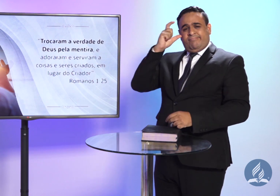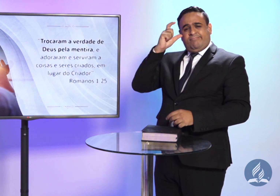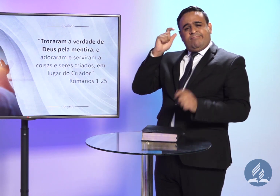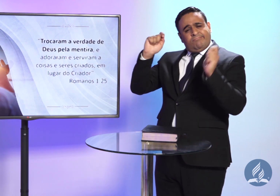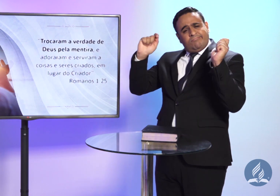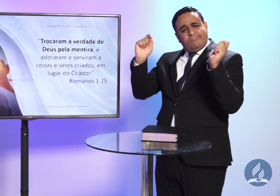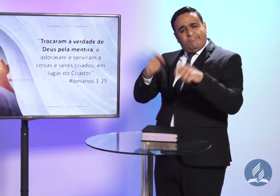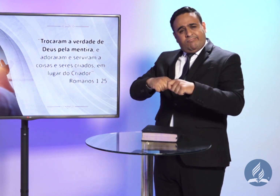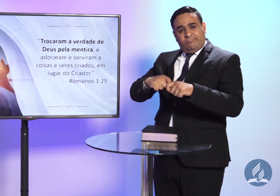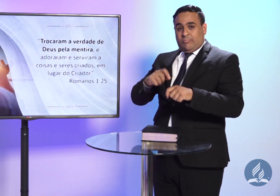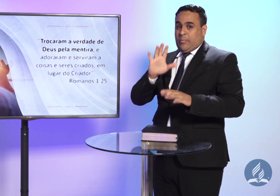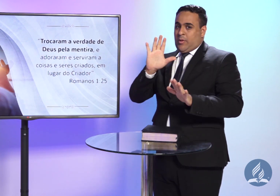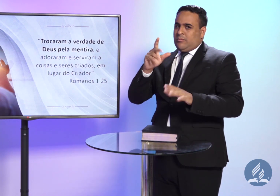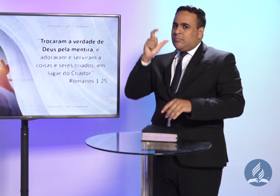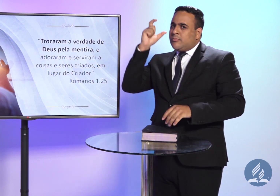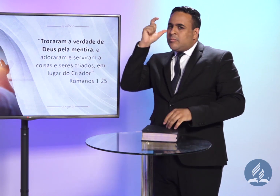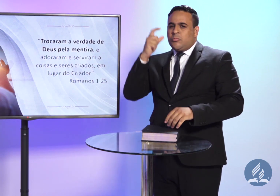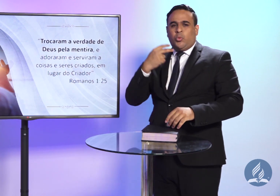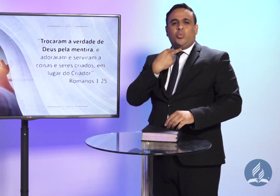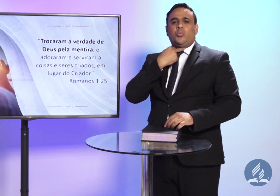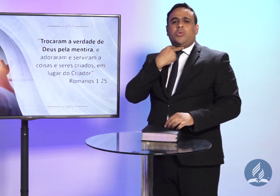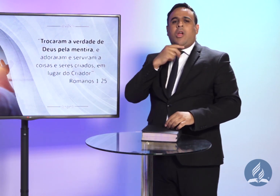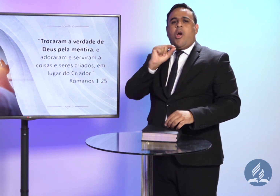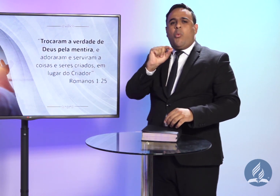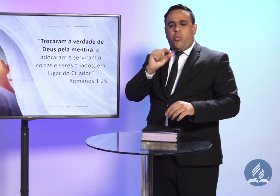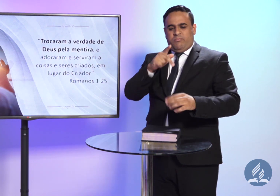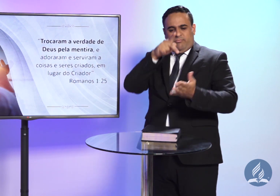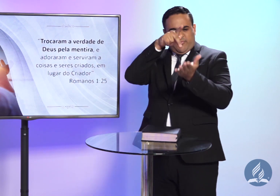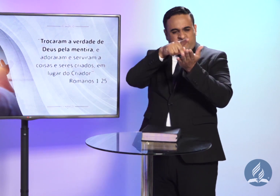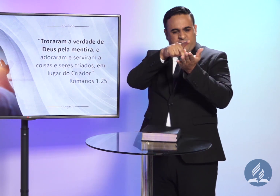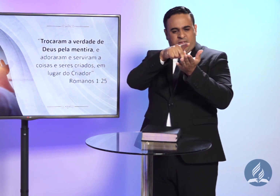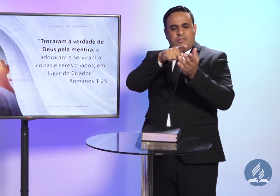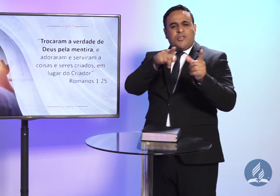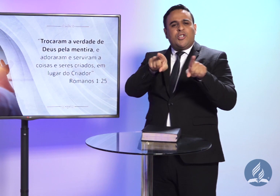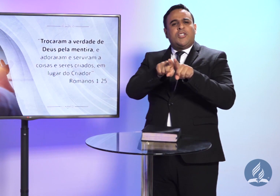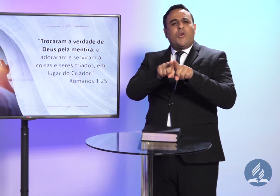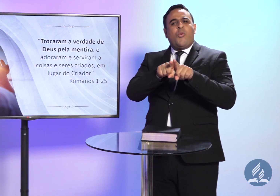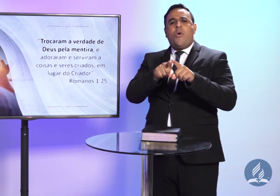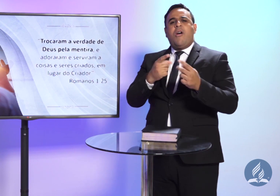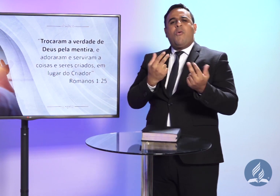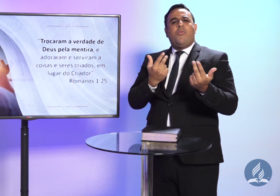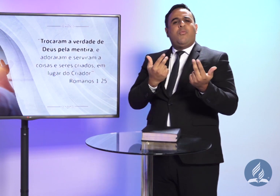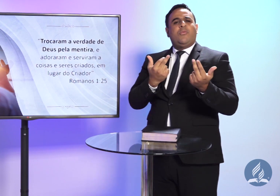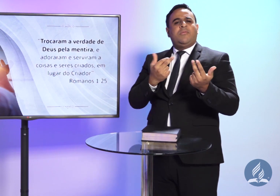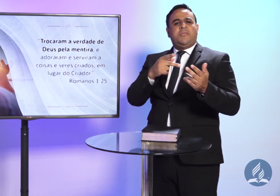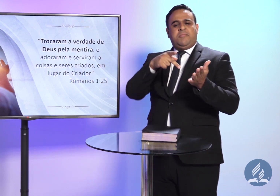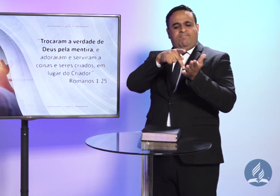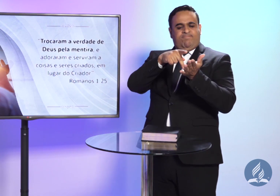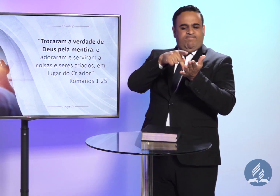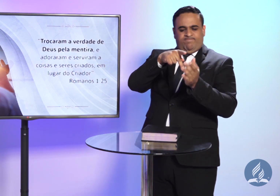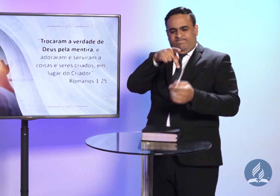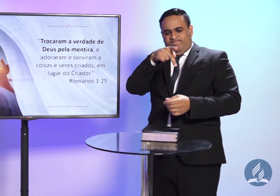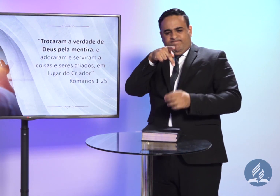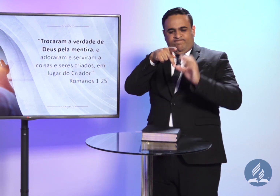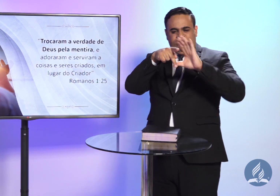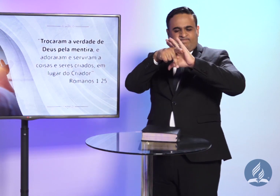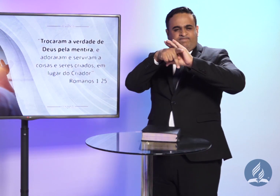pôde destruir a verdade ou misturar a verdade com o erro? O que Satanás ele procura fazer não